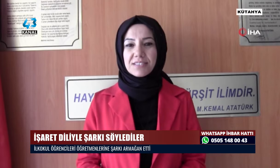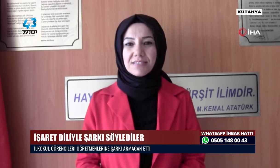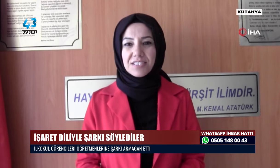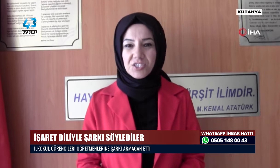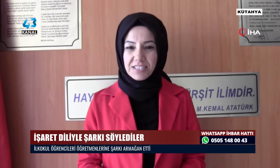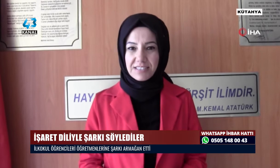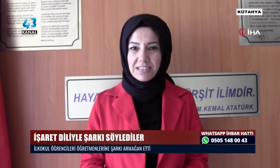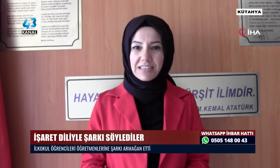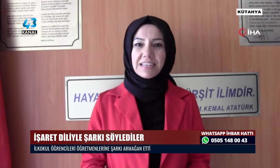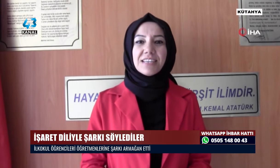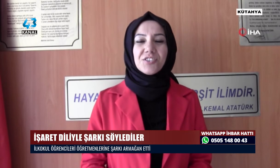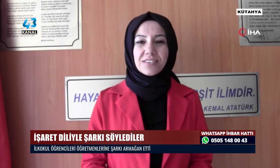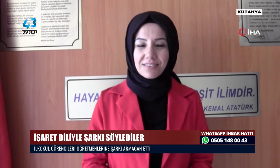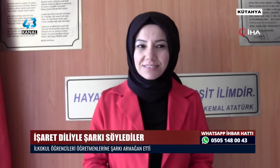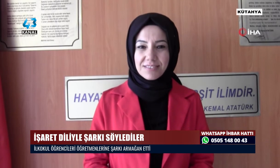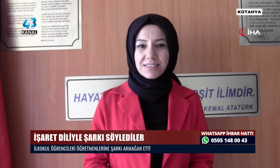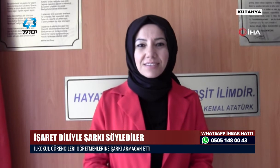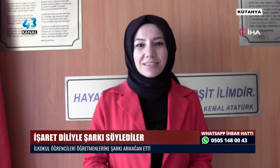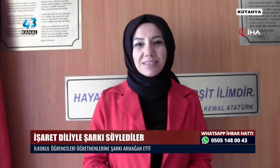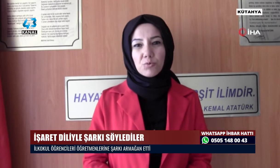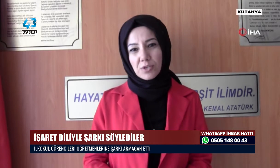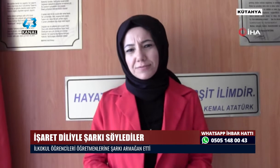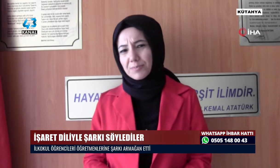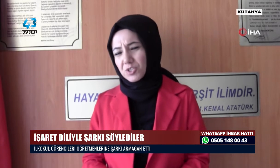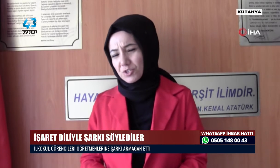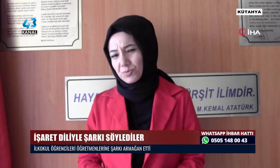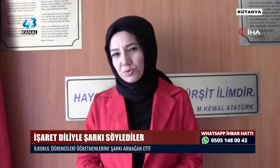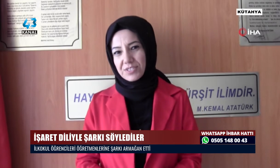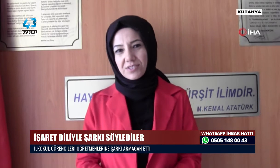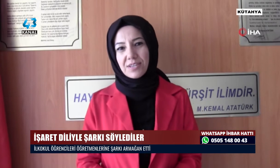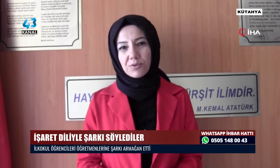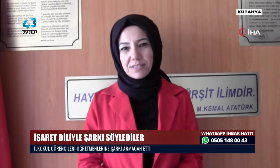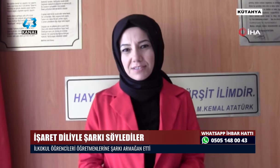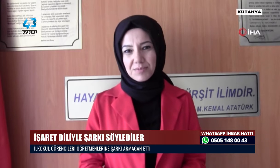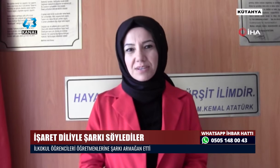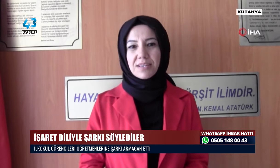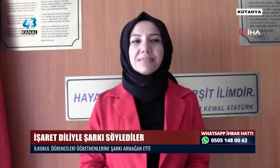şarkısını işaret diliyle canlandırdık. 3 haftalık bir çalışma sürecinde öğrencilerimiz gayet